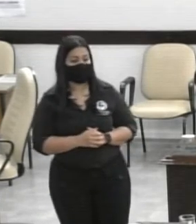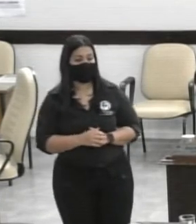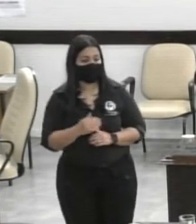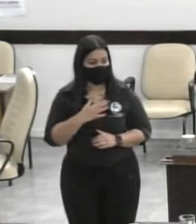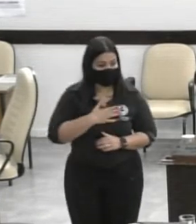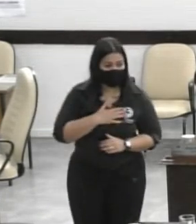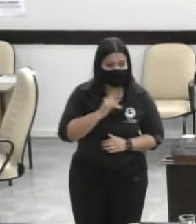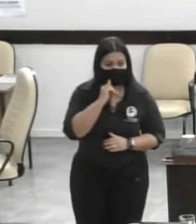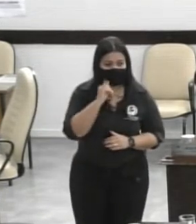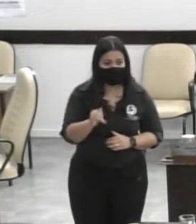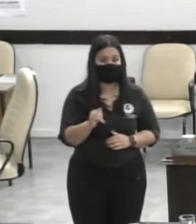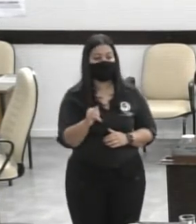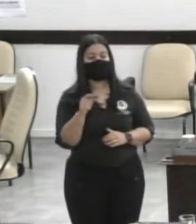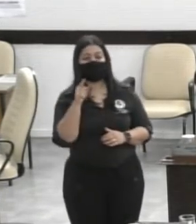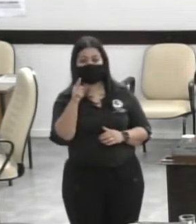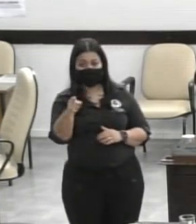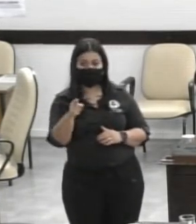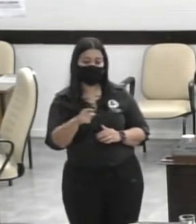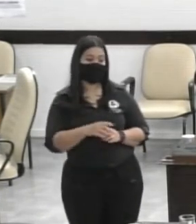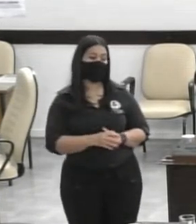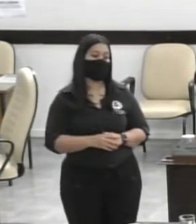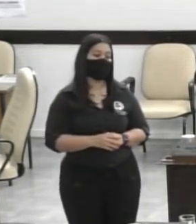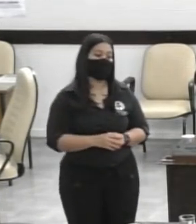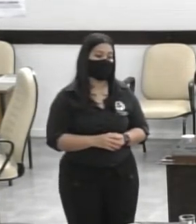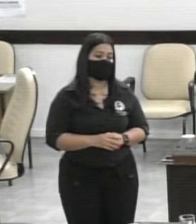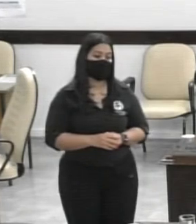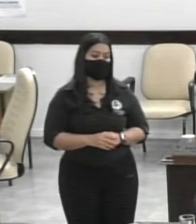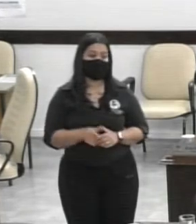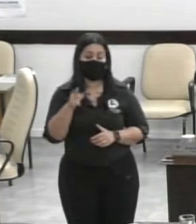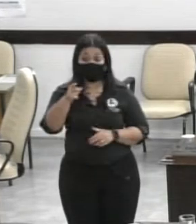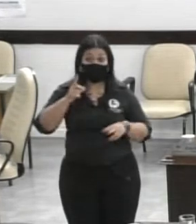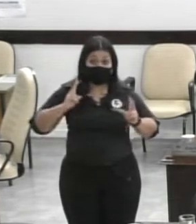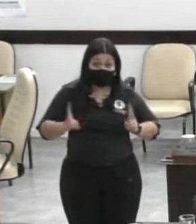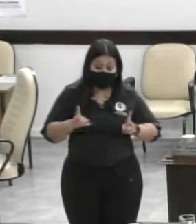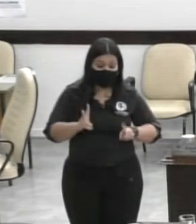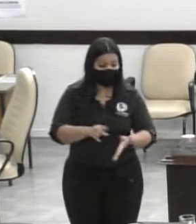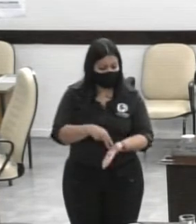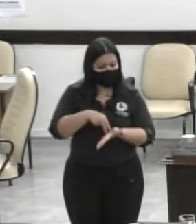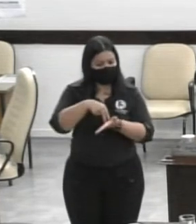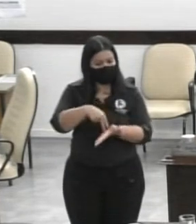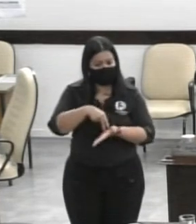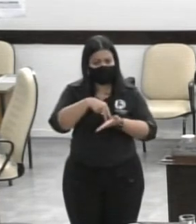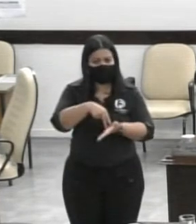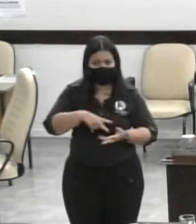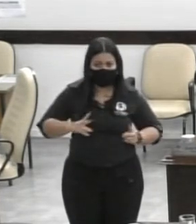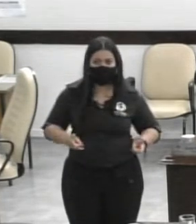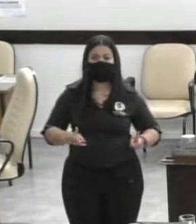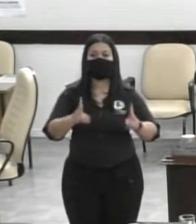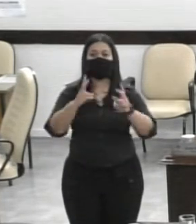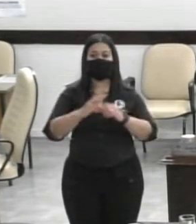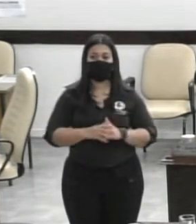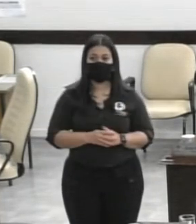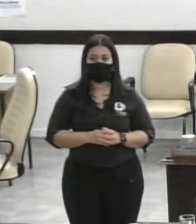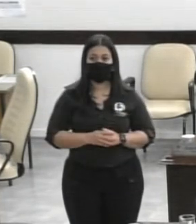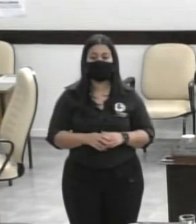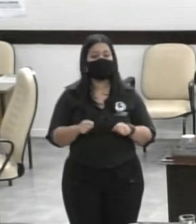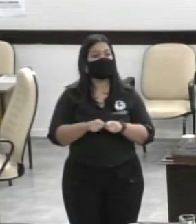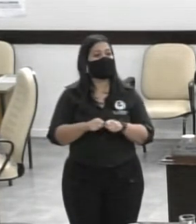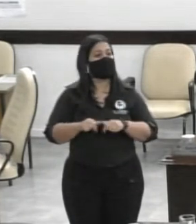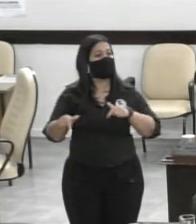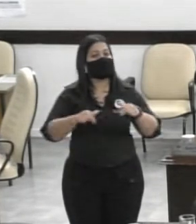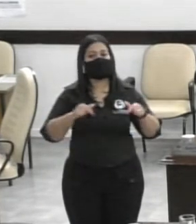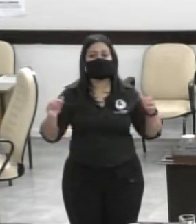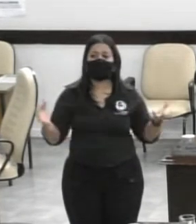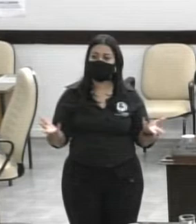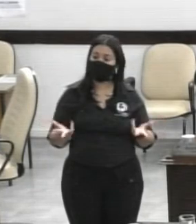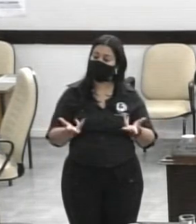secretária, dizendo à senhora que a senhora continue firme e avante. A senhora faz um trabalho belíssimo,